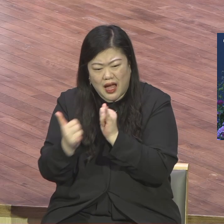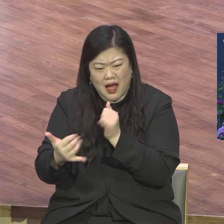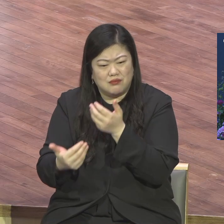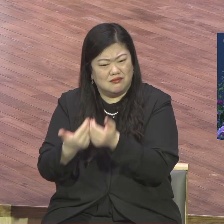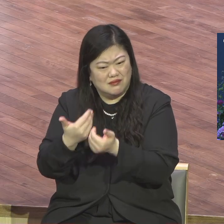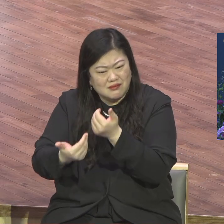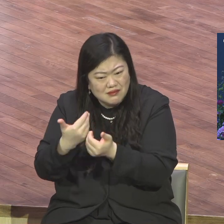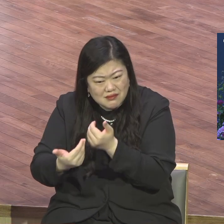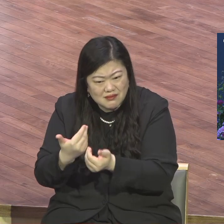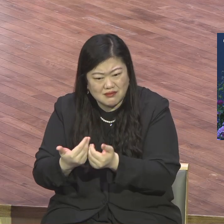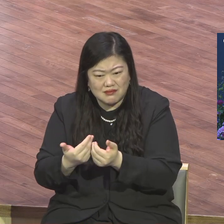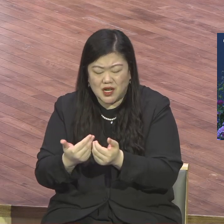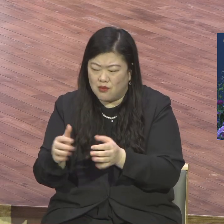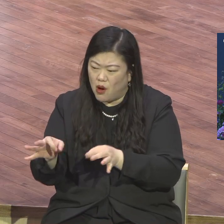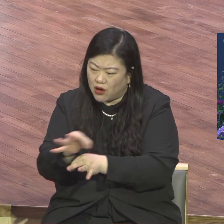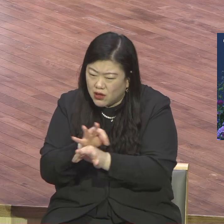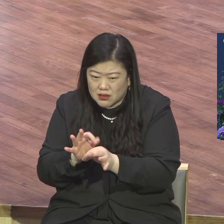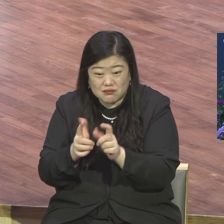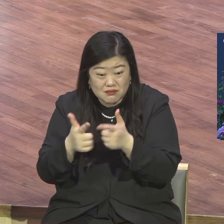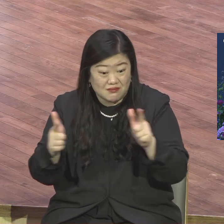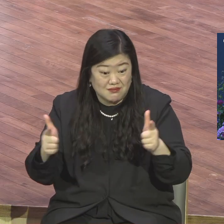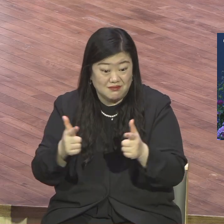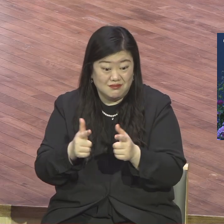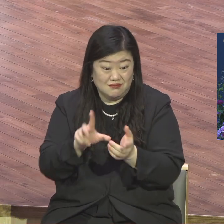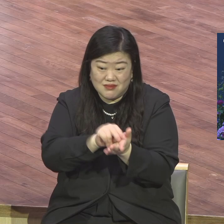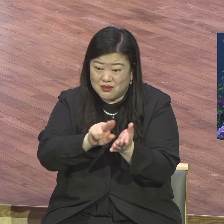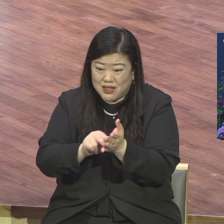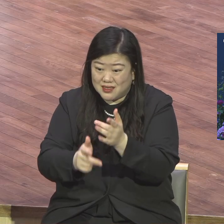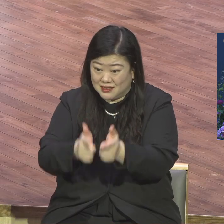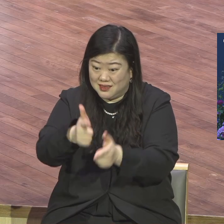고통이고 뭐 경제적으로도 힘들어서 고통이고